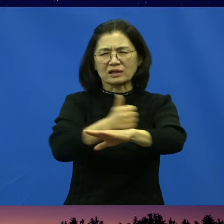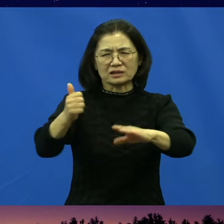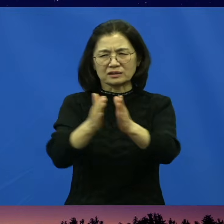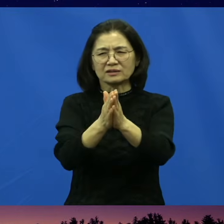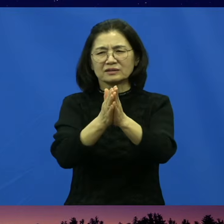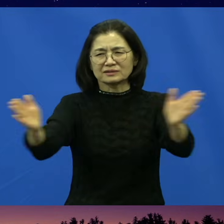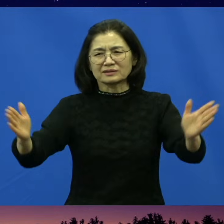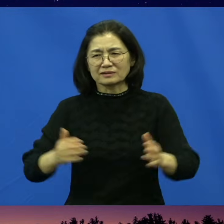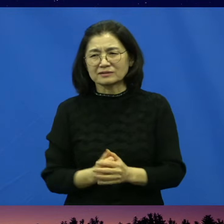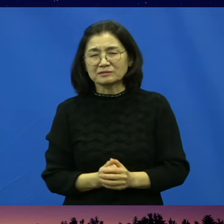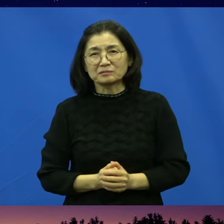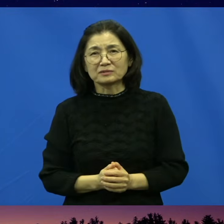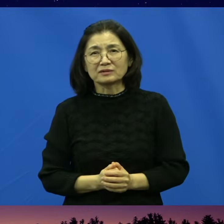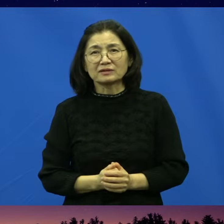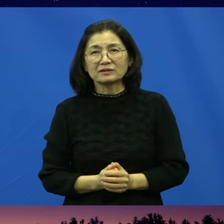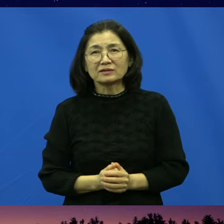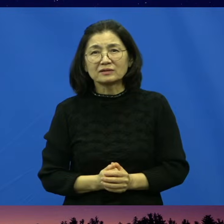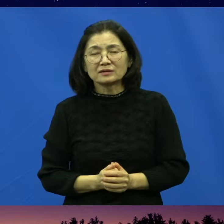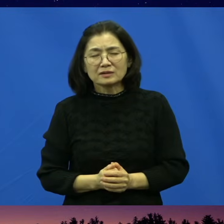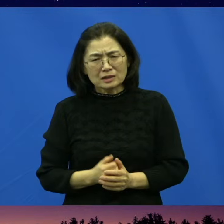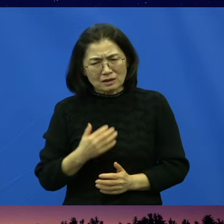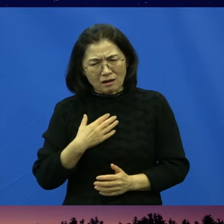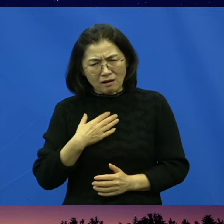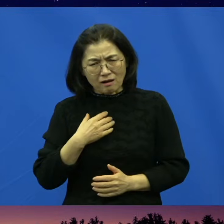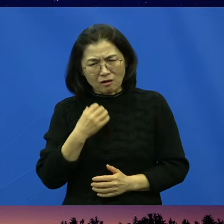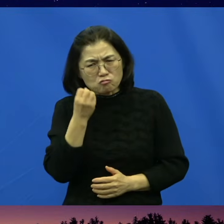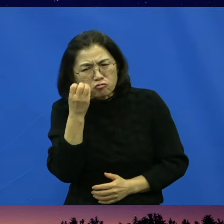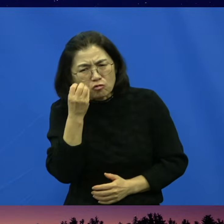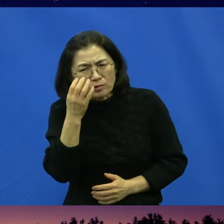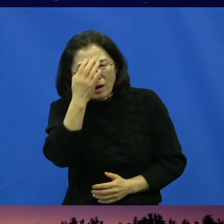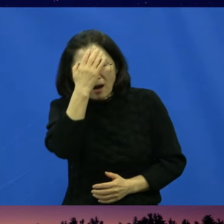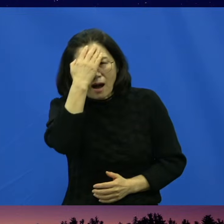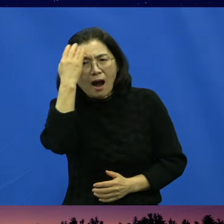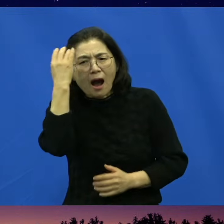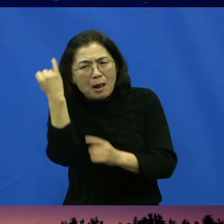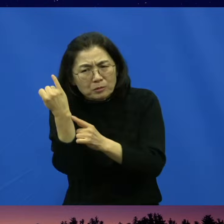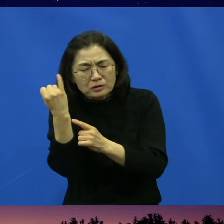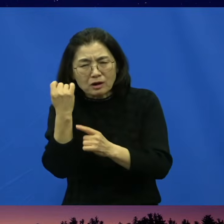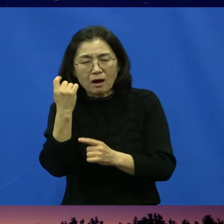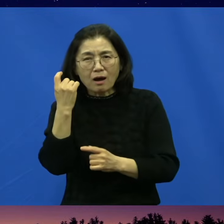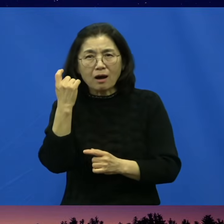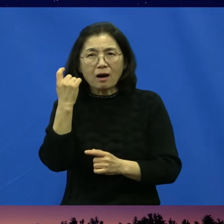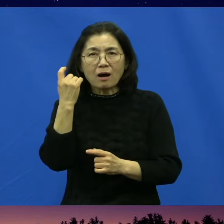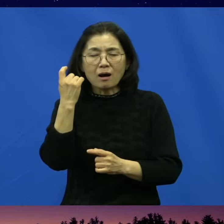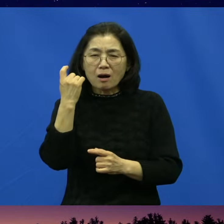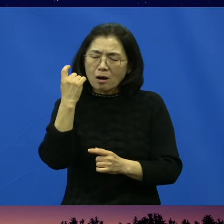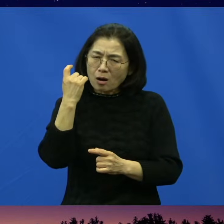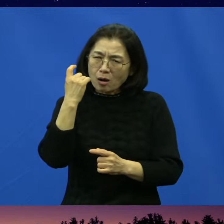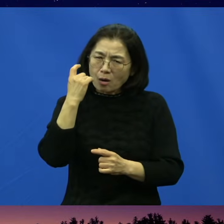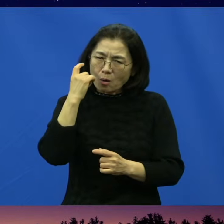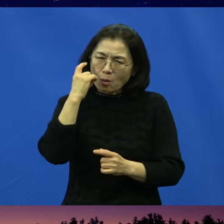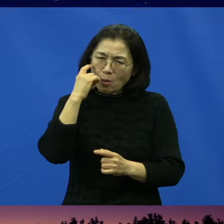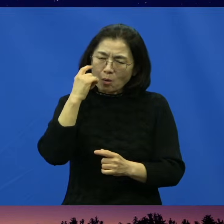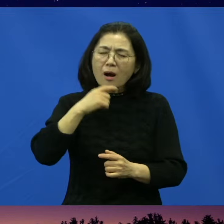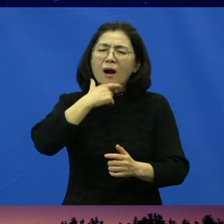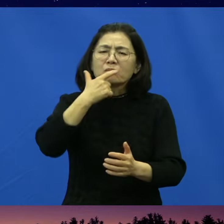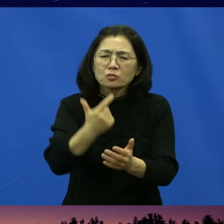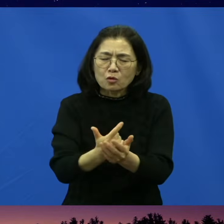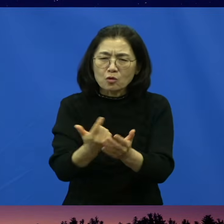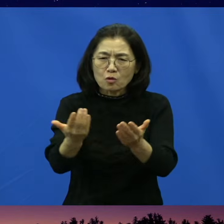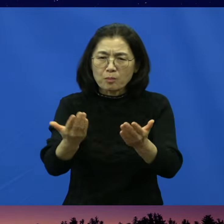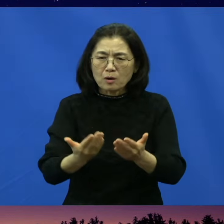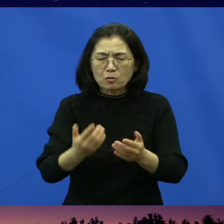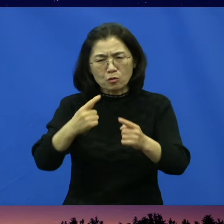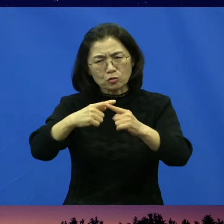궁금하잖아요, 그죠? 도대체 우리 할머니가 어떤 계기로 또 어떤 마음에 부르심이 있어서 감동을 받고